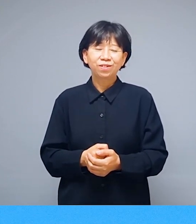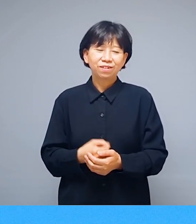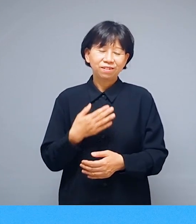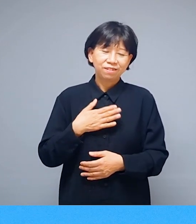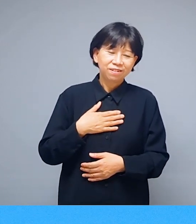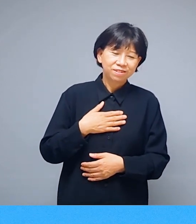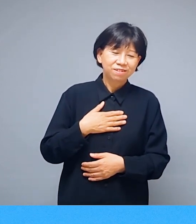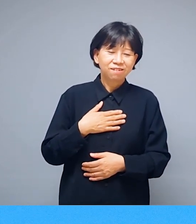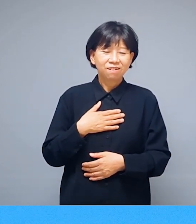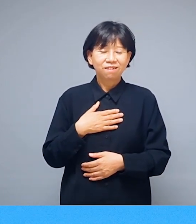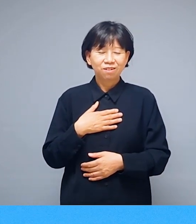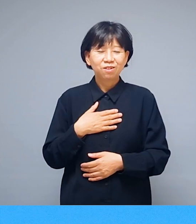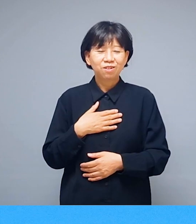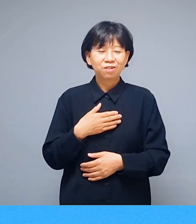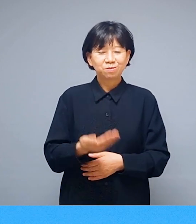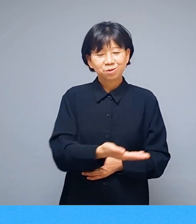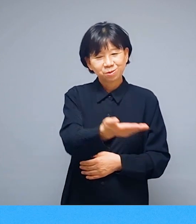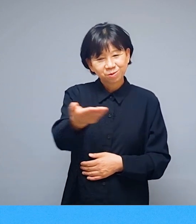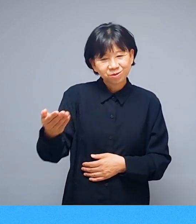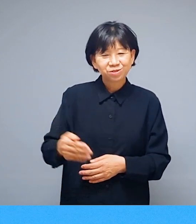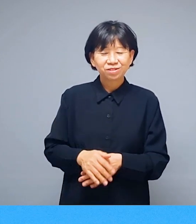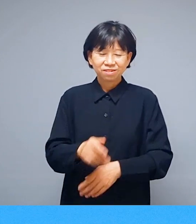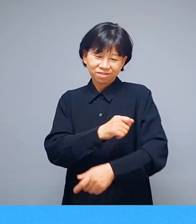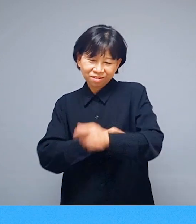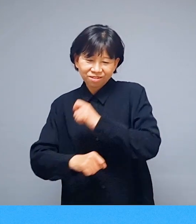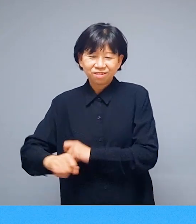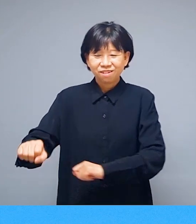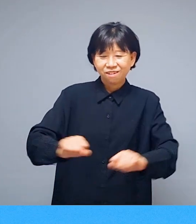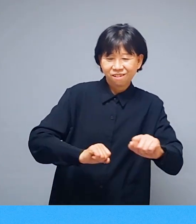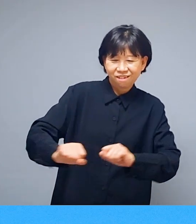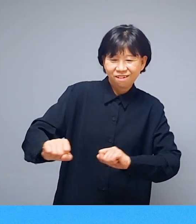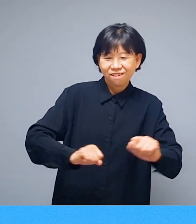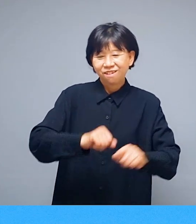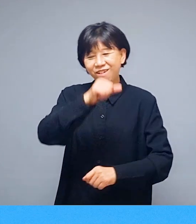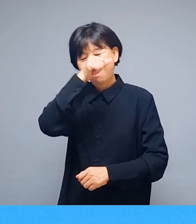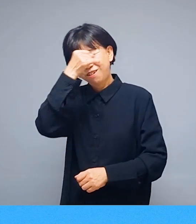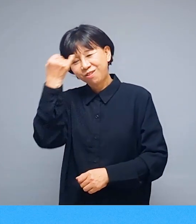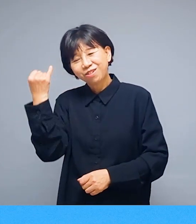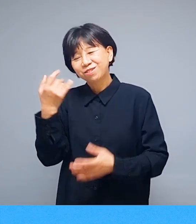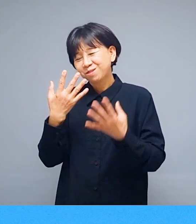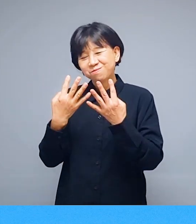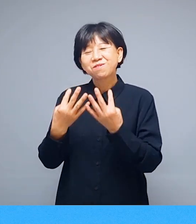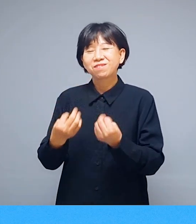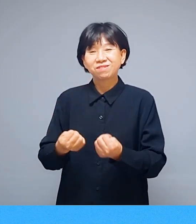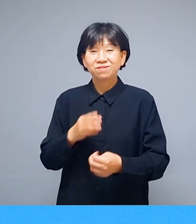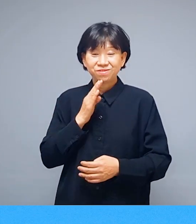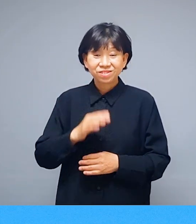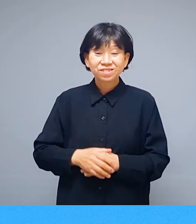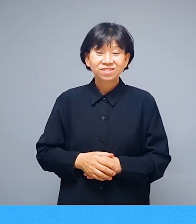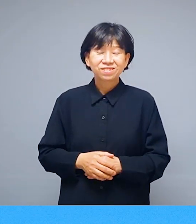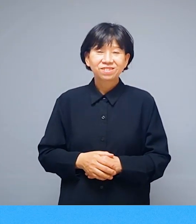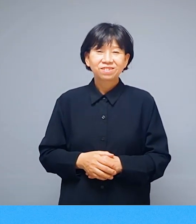동분서주 뛰어다니면서 봉사하셨던 권사님들이 많이 생각납니다.